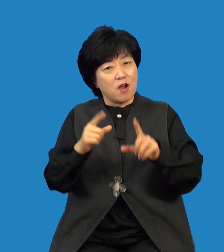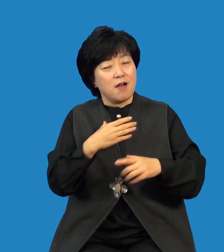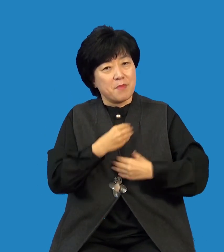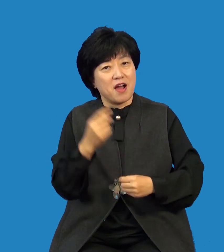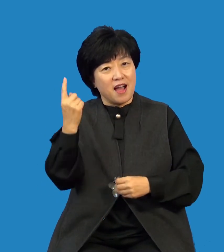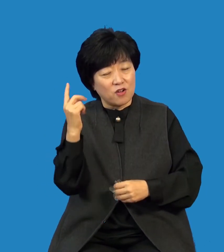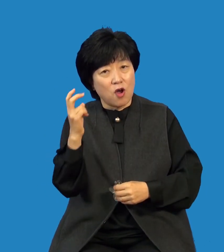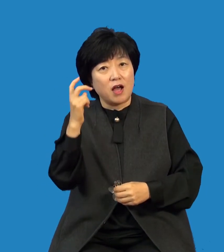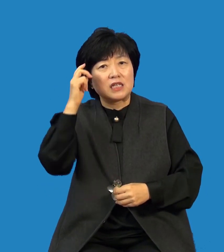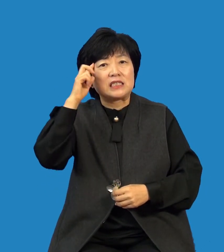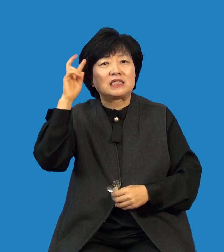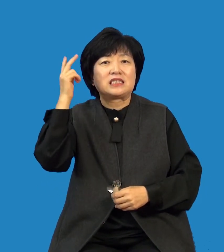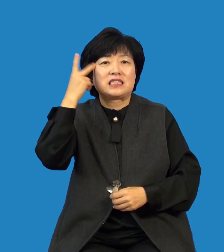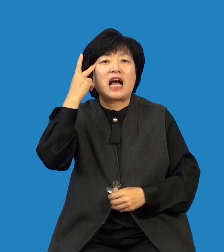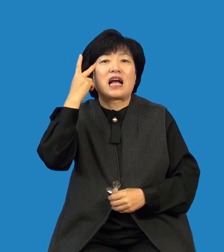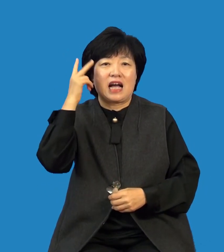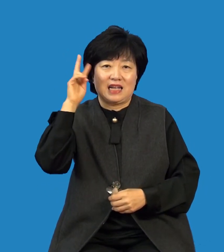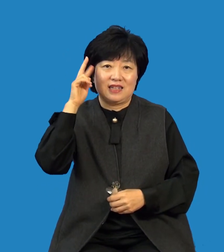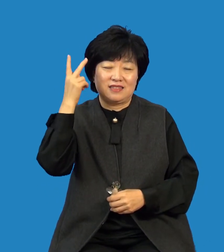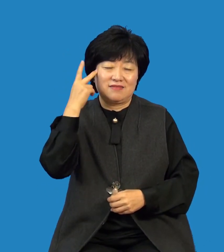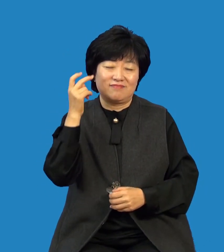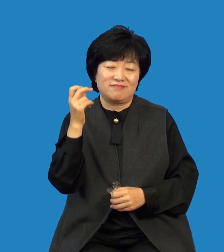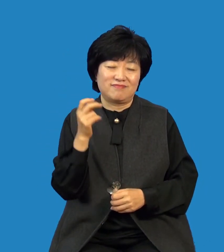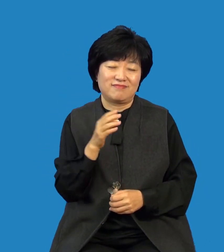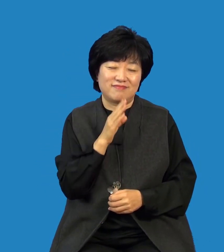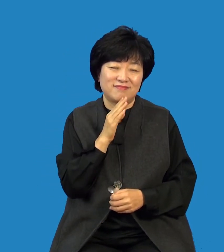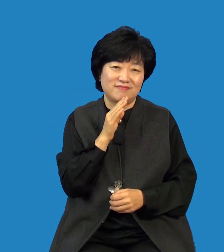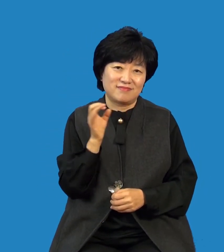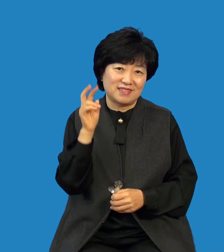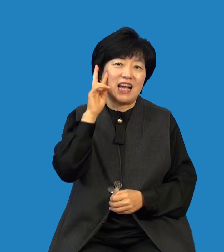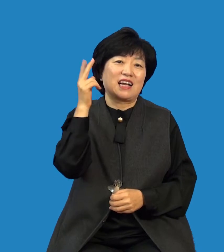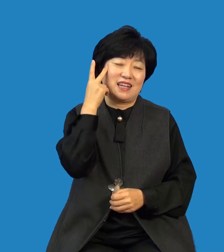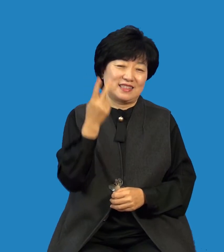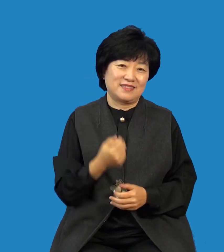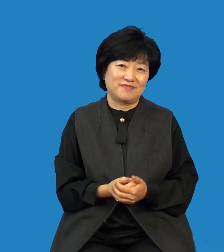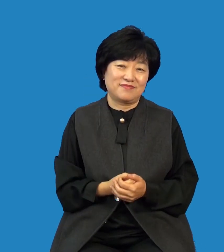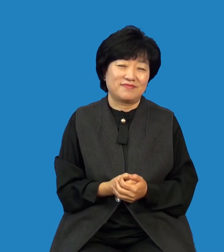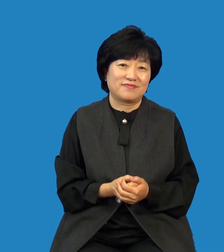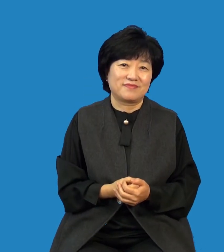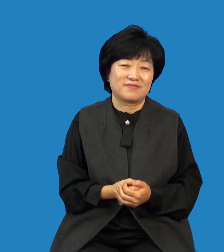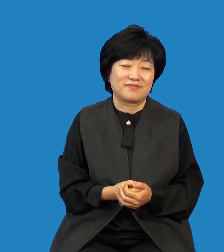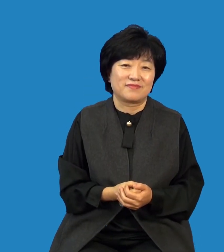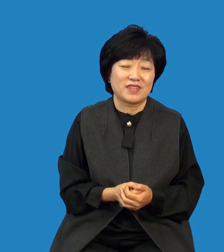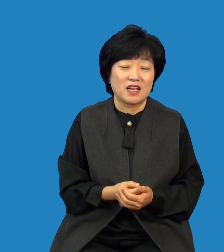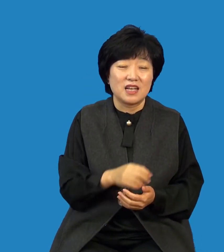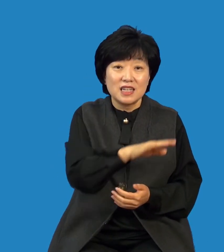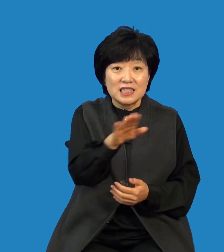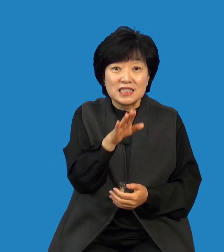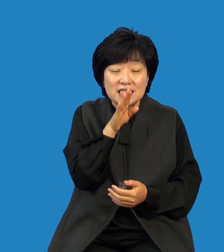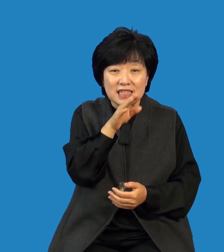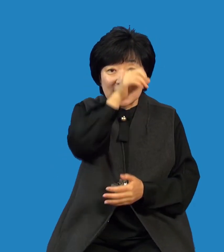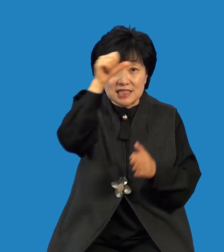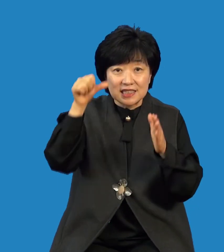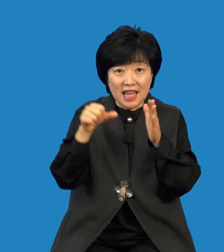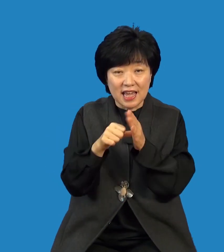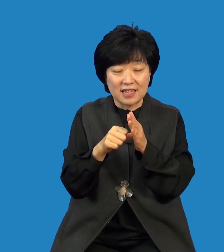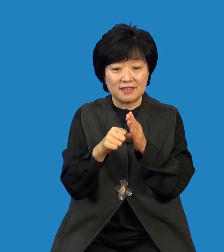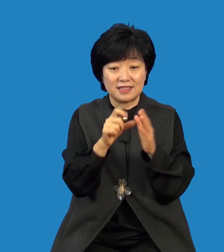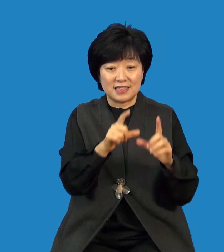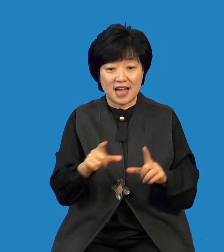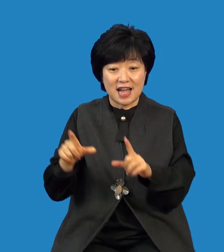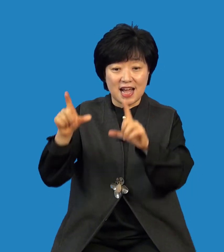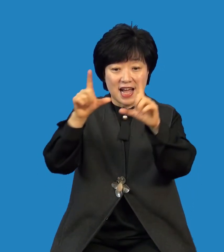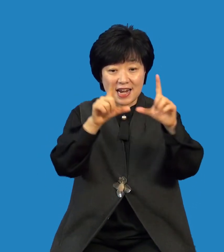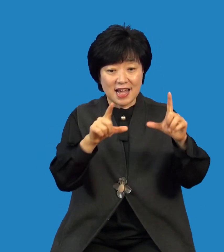것이 놀라운 착각입니다. 근데 실제로 이 조종관을 잡고 인생을 운전하다 보면 이게 비행기